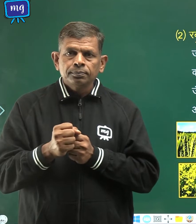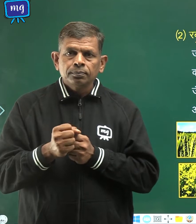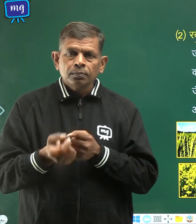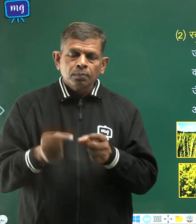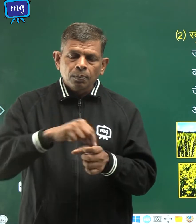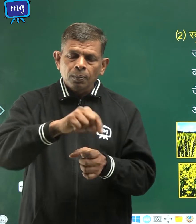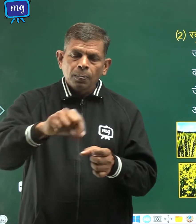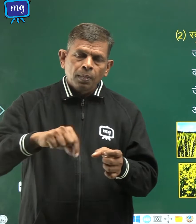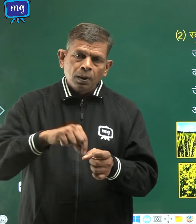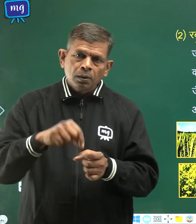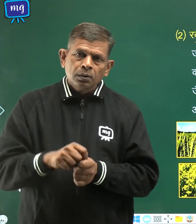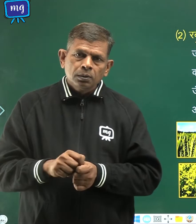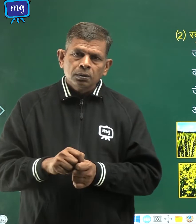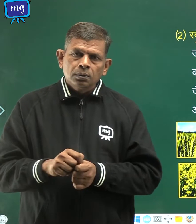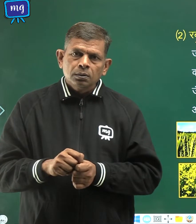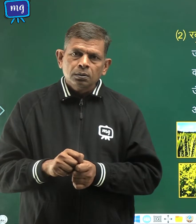उगाई जाने वाली